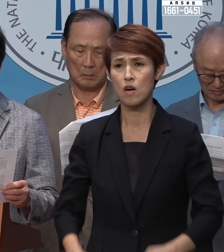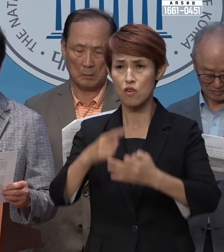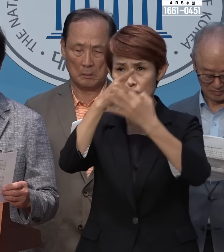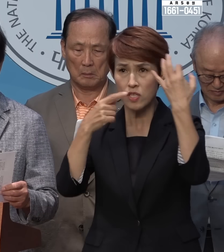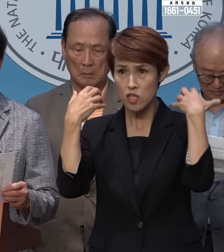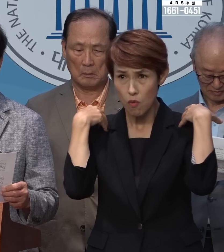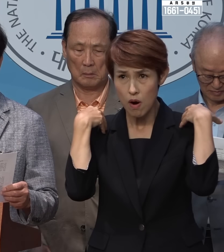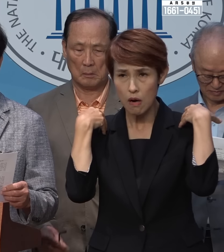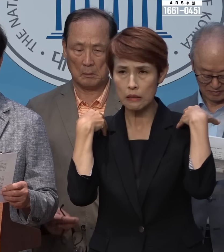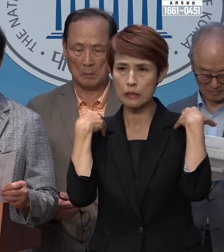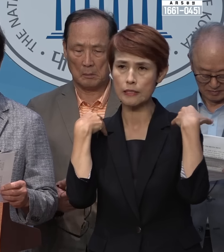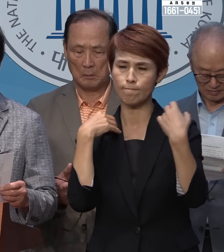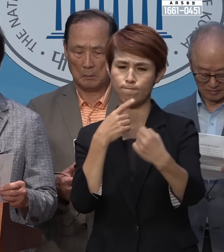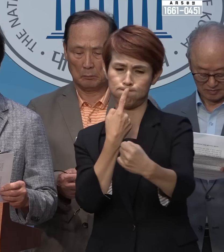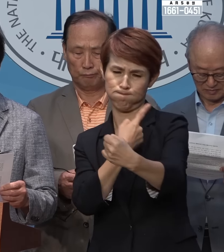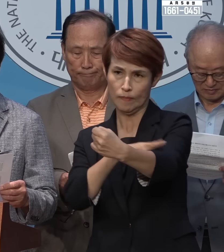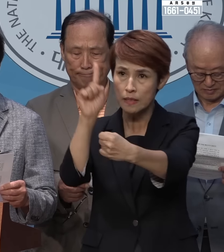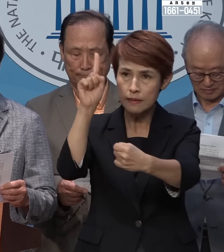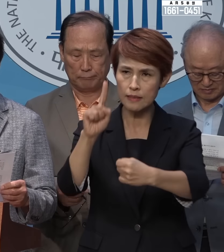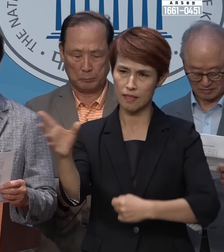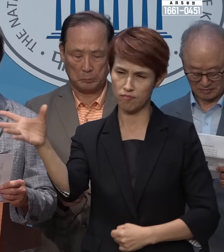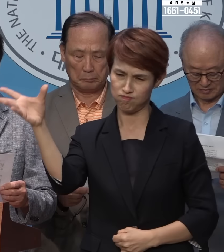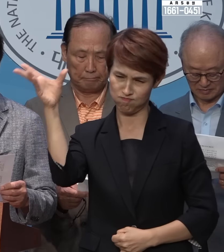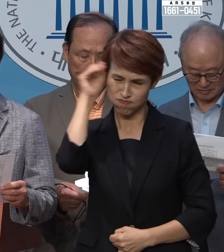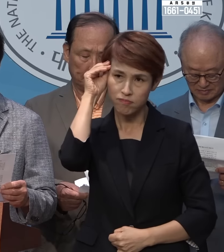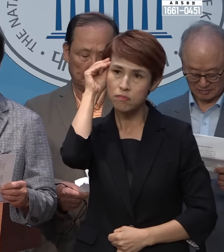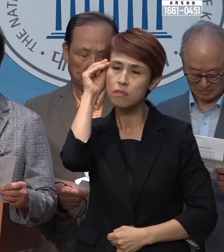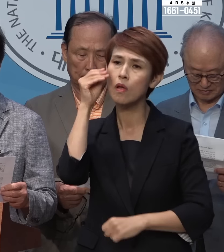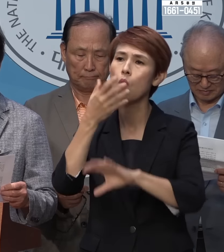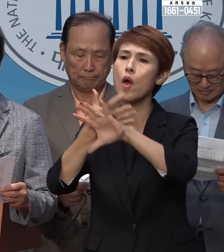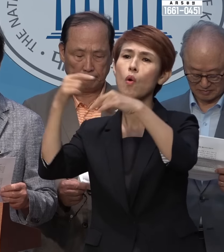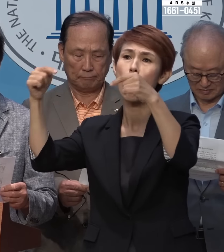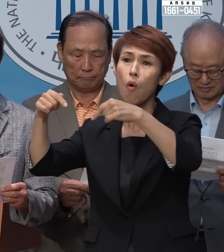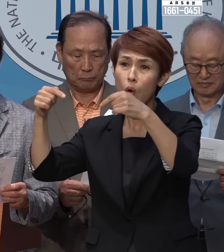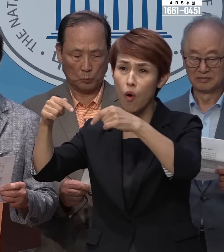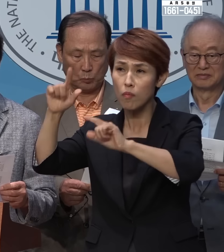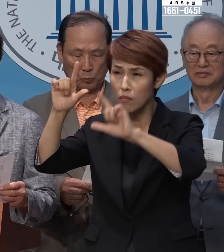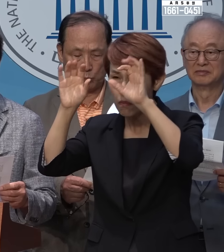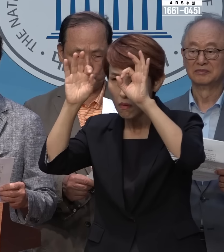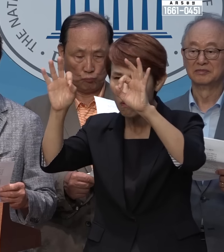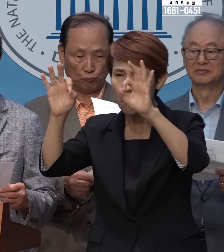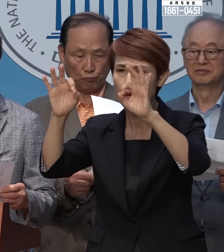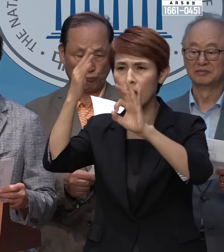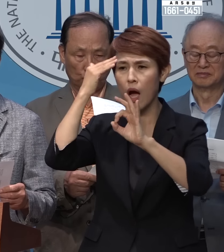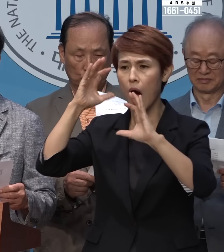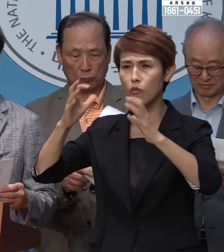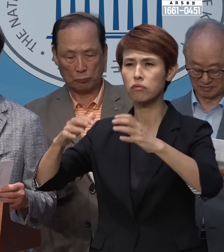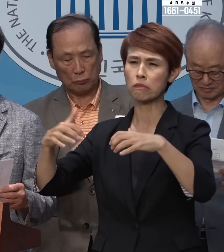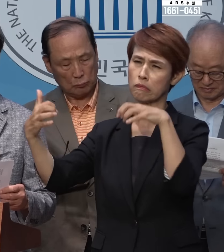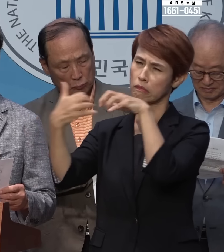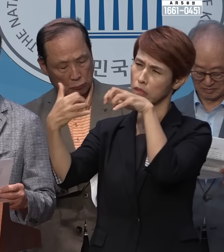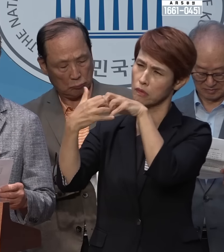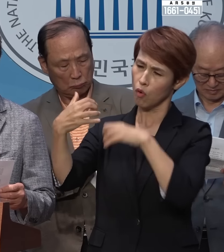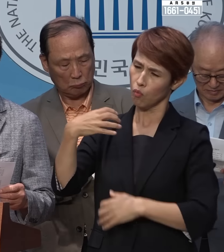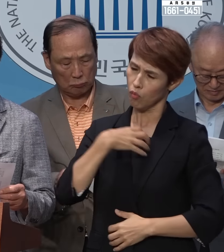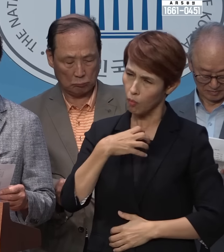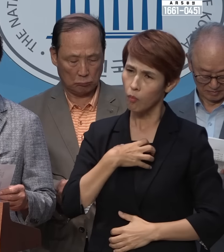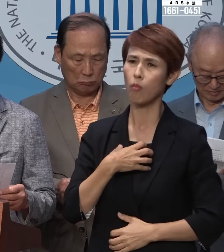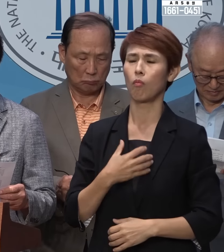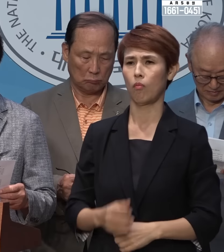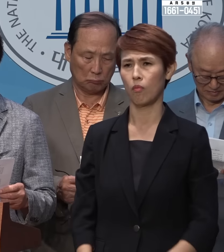윤석열 정권의 무능하고 무지한 애교 정책은 이 땅의 전쟁 위기를 몰고 오고